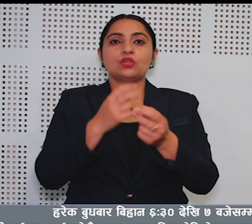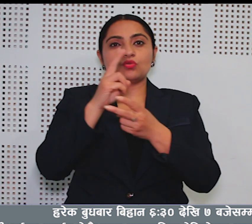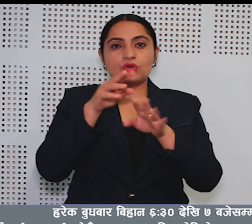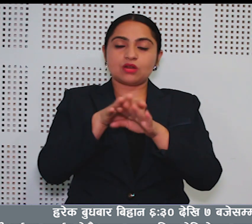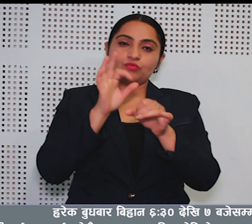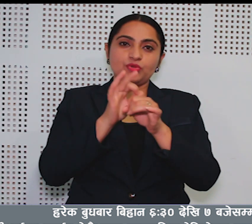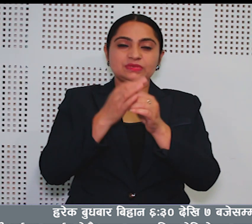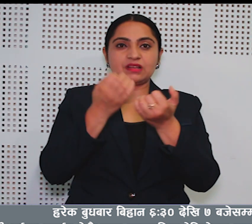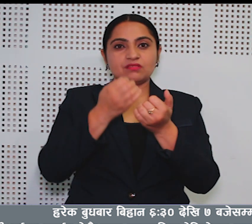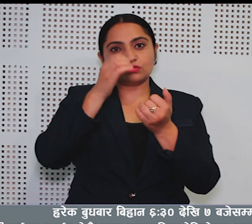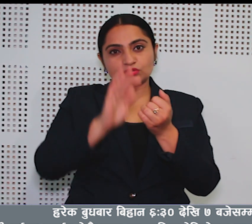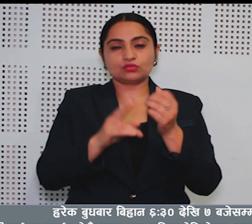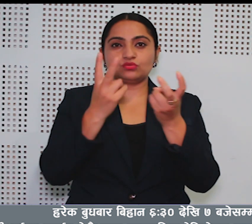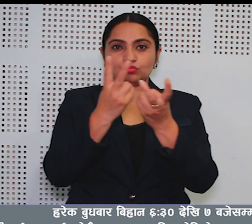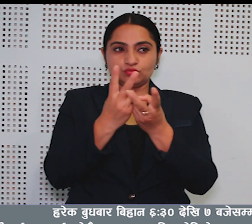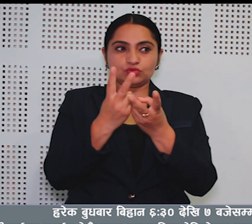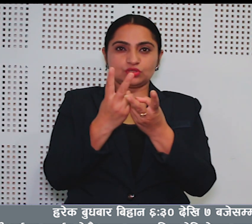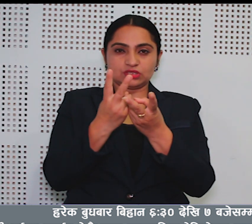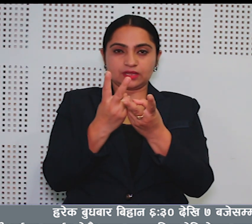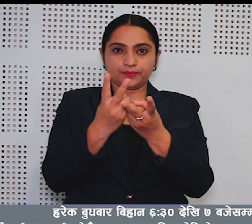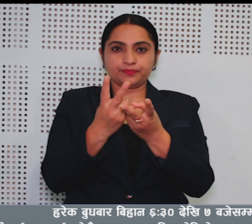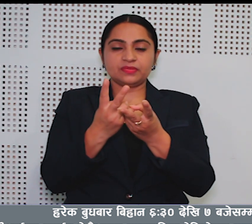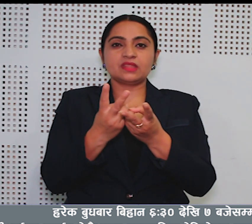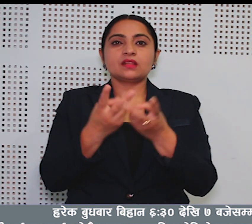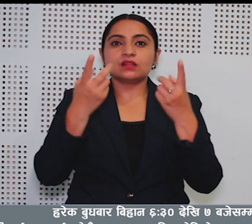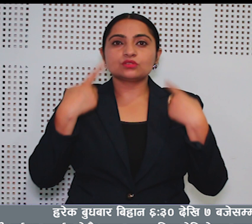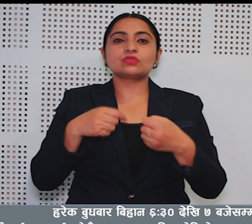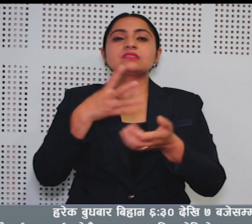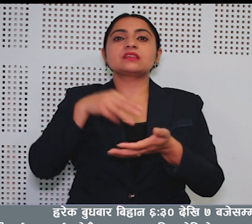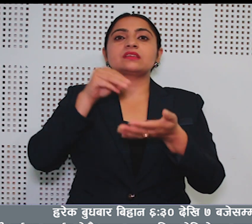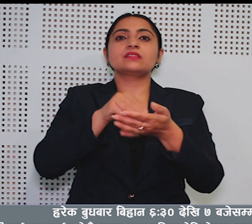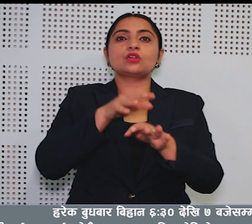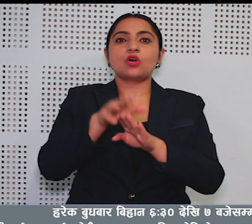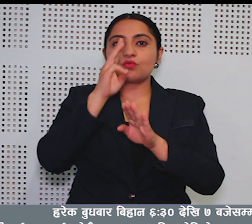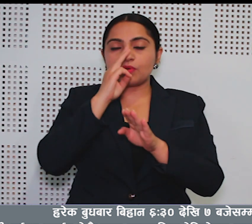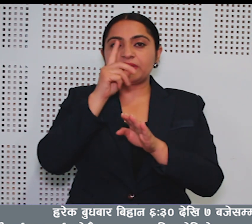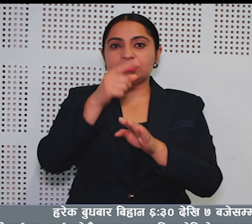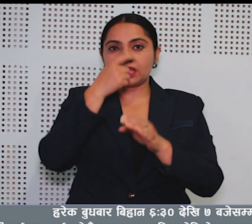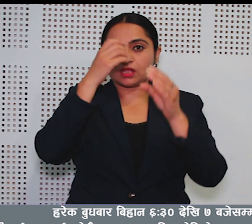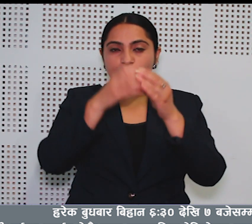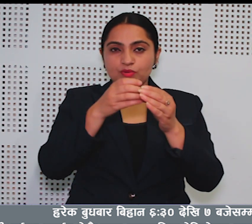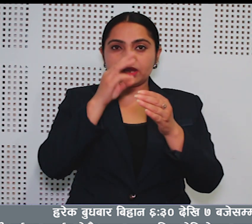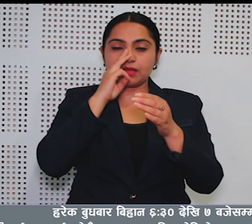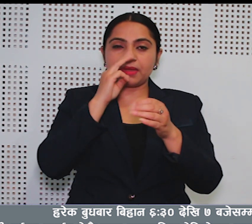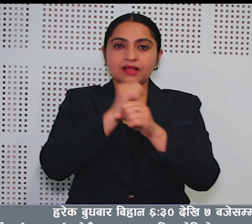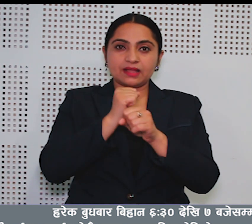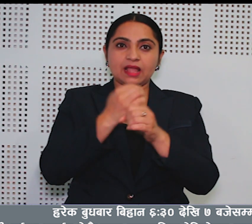सक्छौँ। जस्तै अरू अब प्राइमेरी स्वास्थ्य केन्द्रहरूमा पनि त्यहाँका पालिकामा काम गर्ने अथवा स्वास्थ्य केन्द्रमा काम